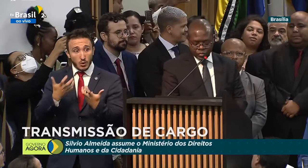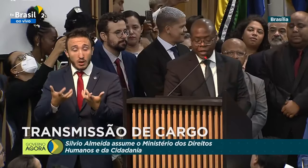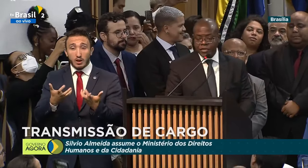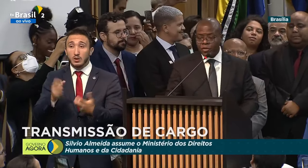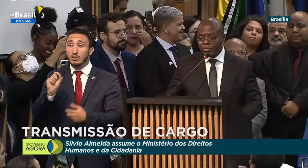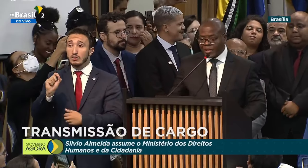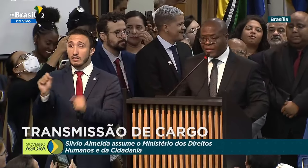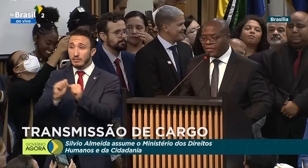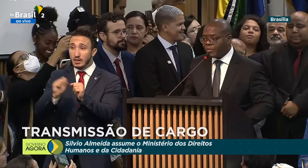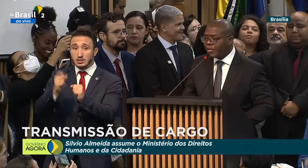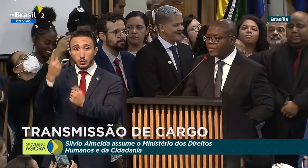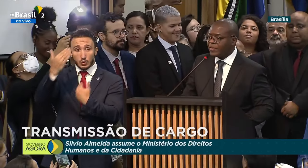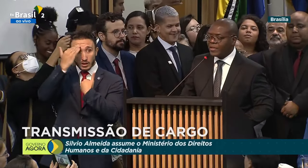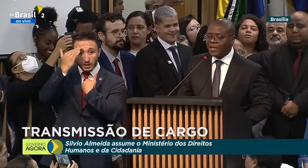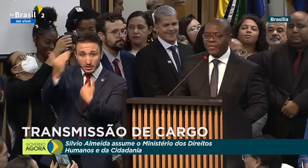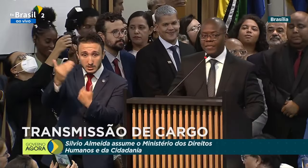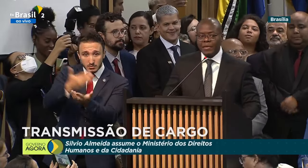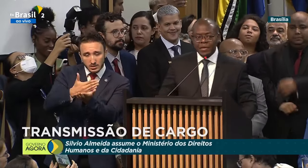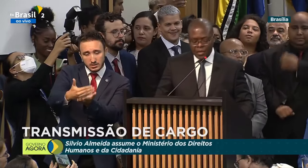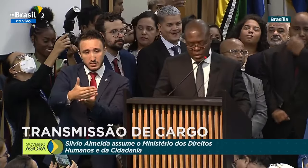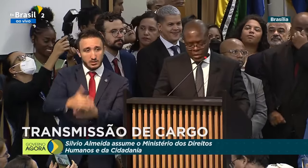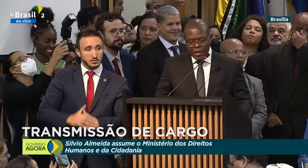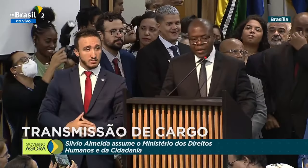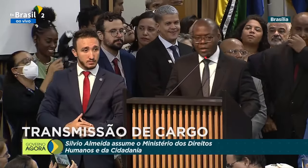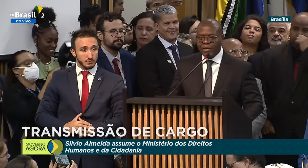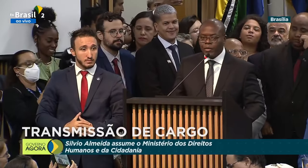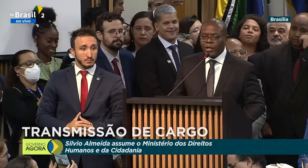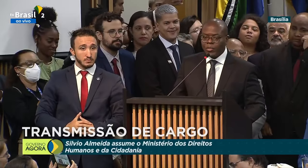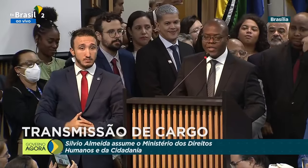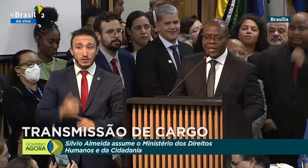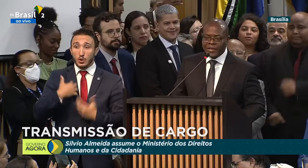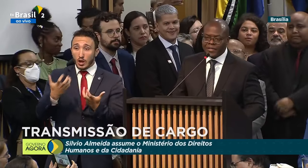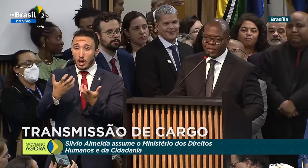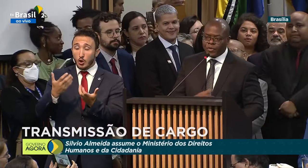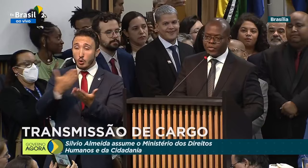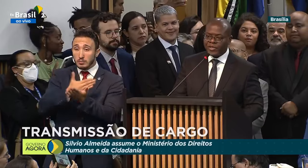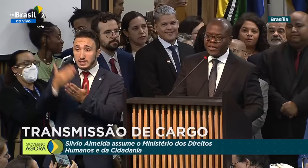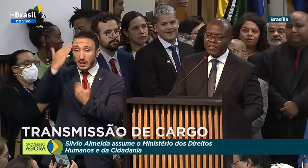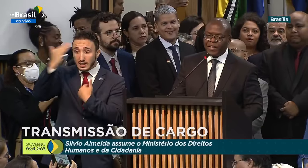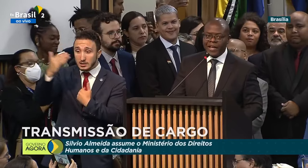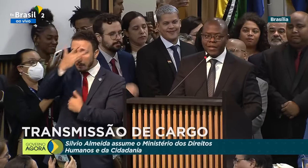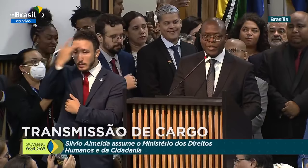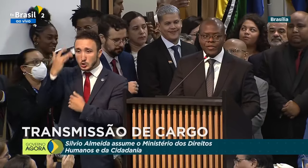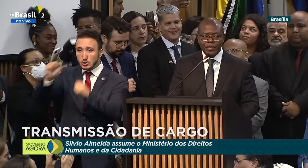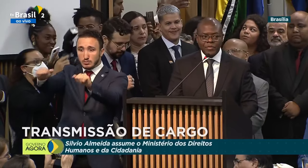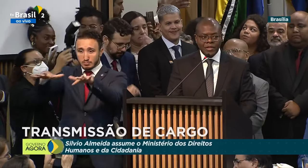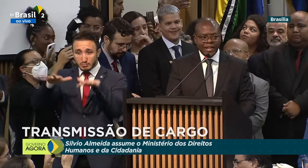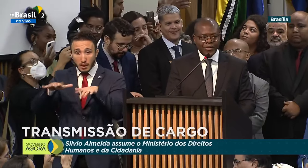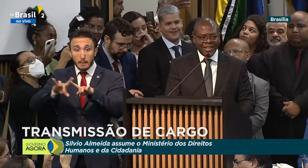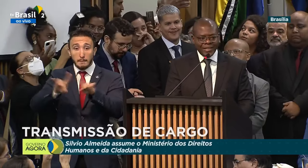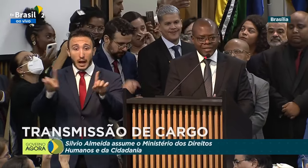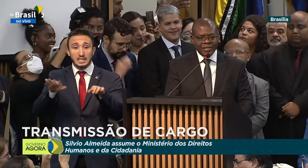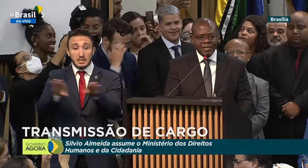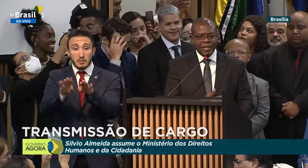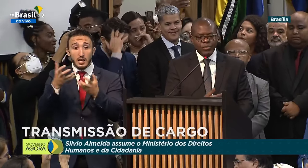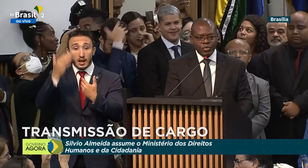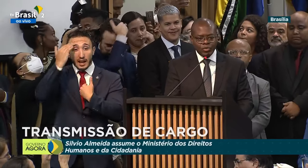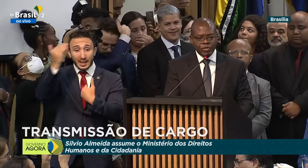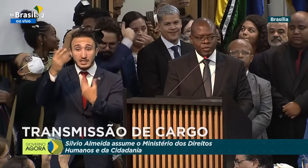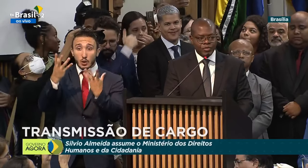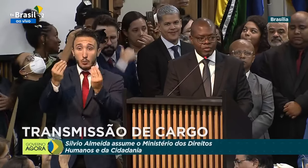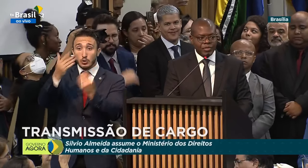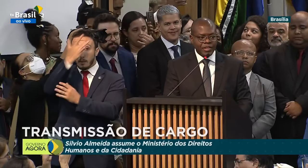quero fazer alguns agradecimentos iniciais e eu quero começar a agradecer nas pessoas que é que vieram mas eu também quero agradecer